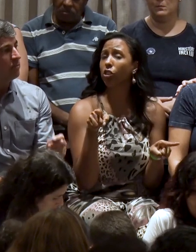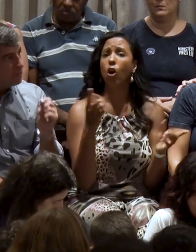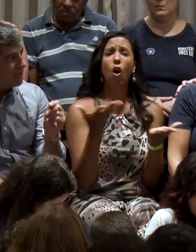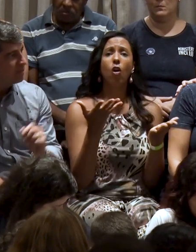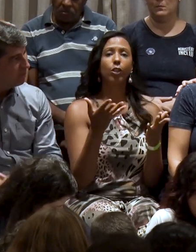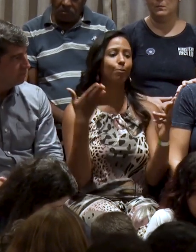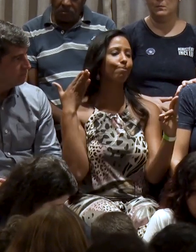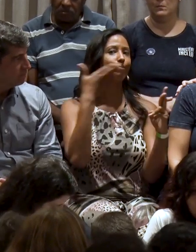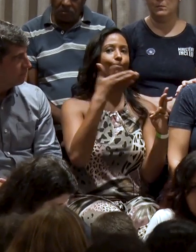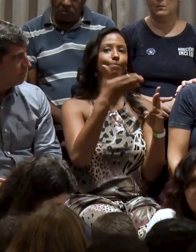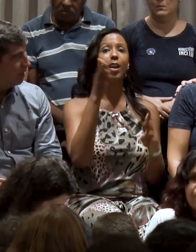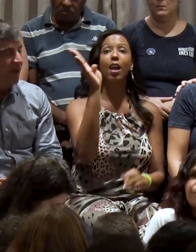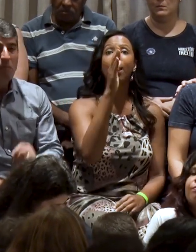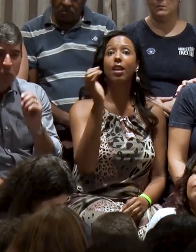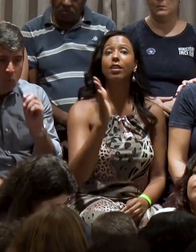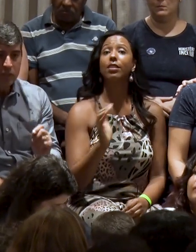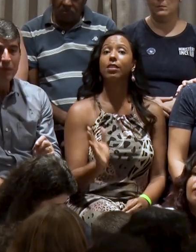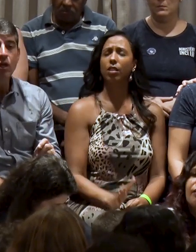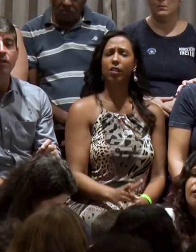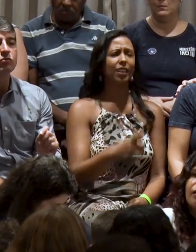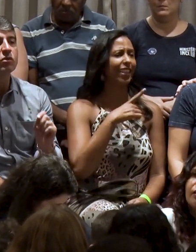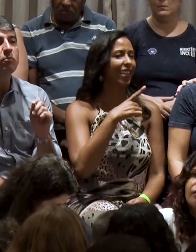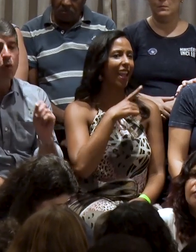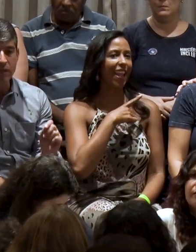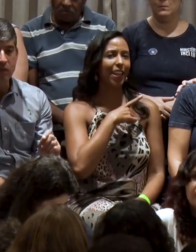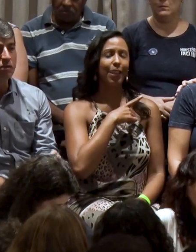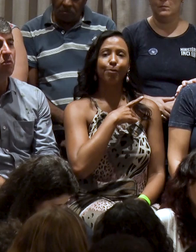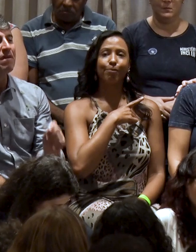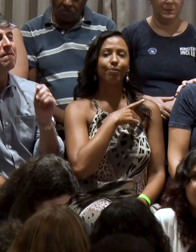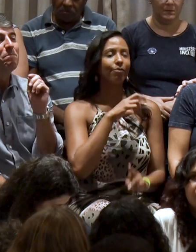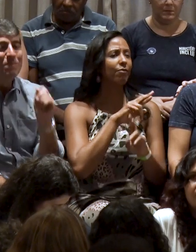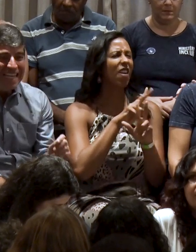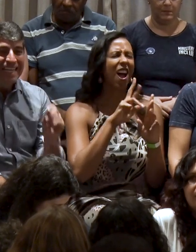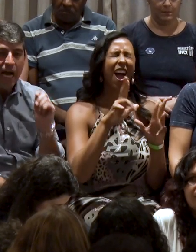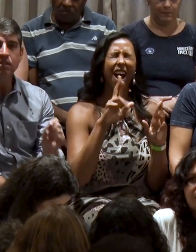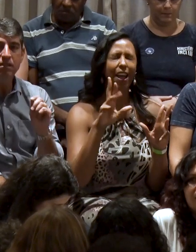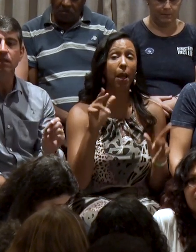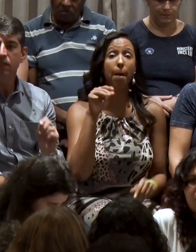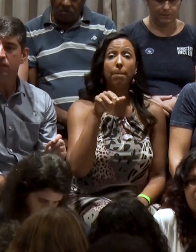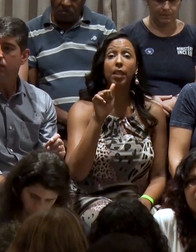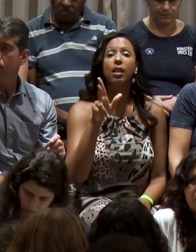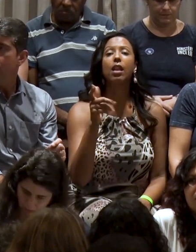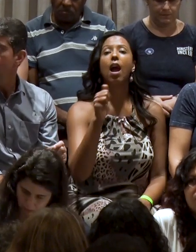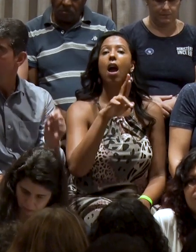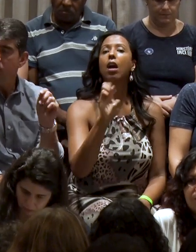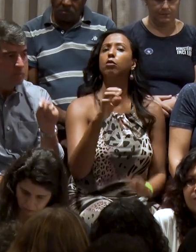para o Brasil. Há muitas, mas olha, não são poucas, não são milhares de igrejas que se